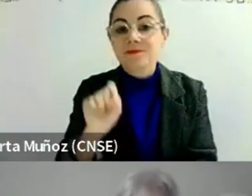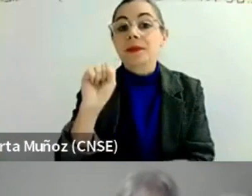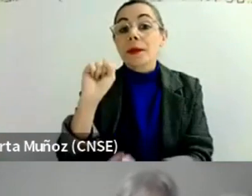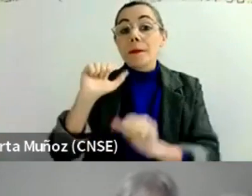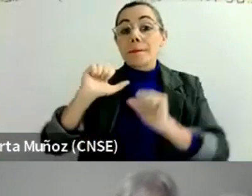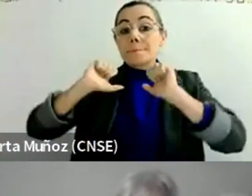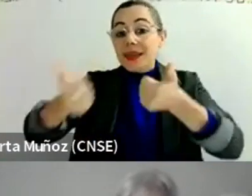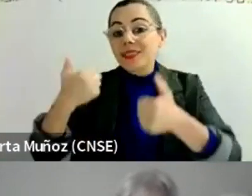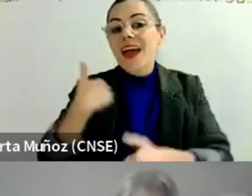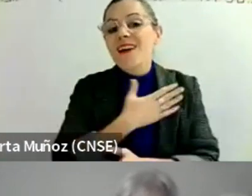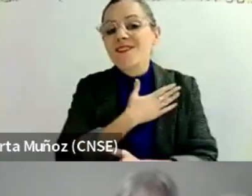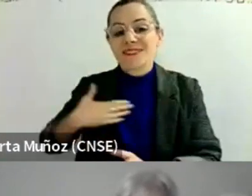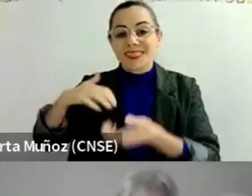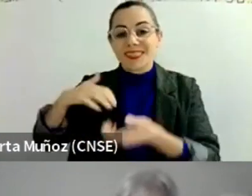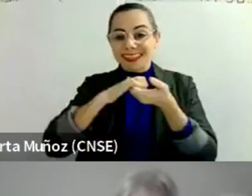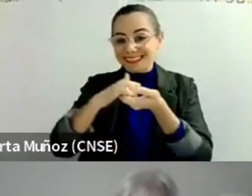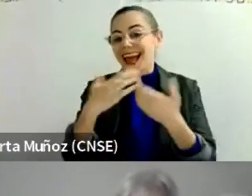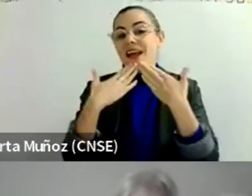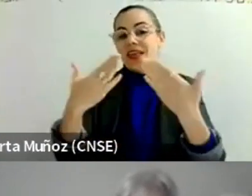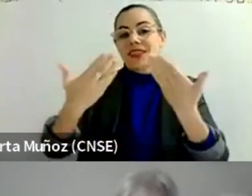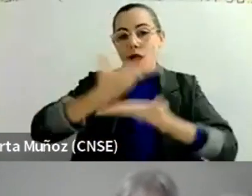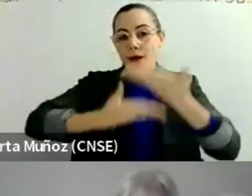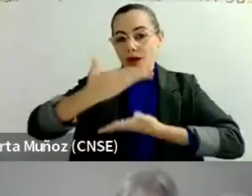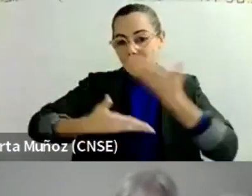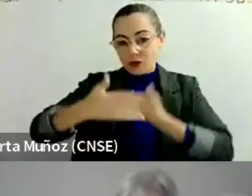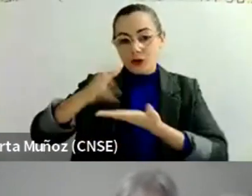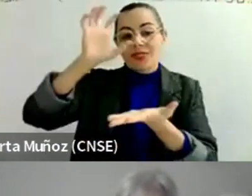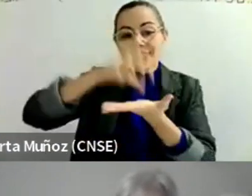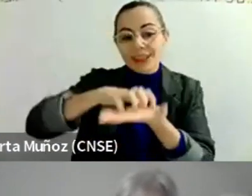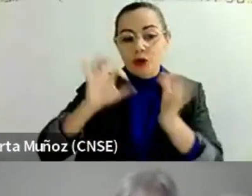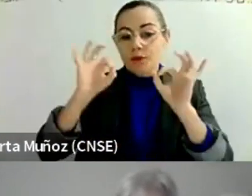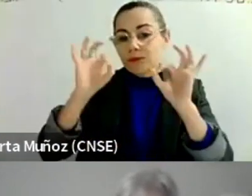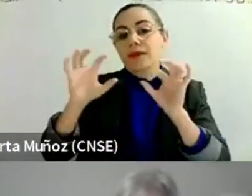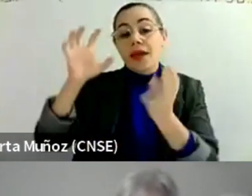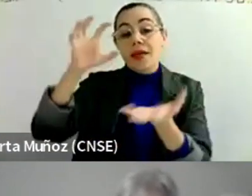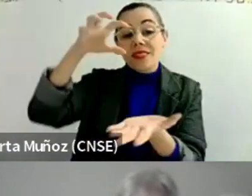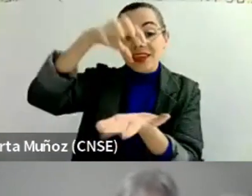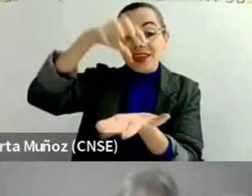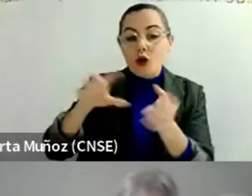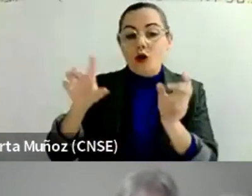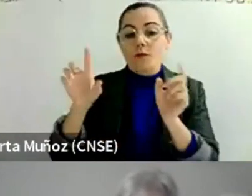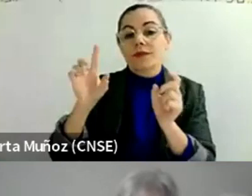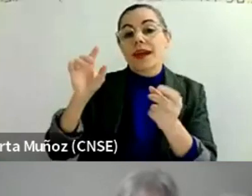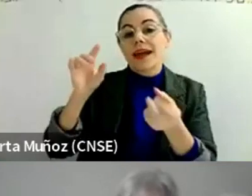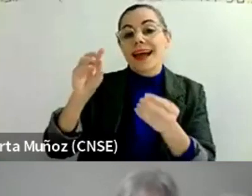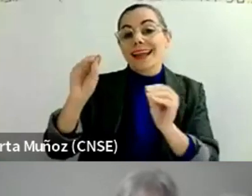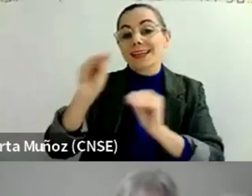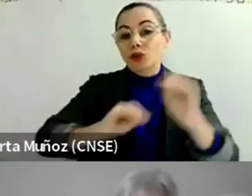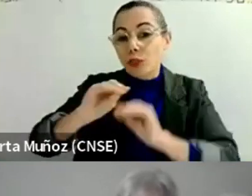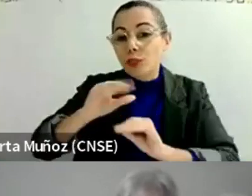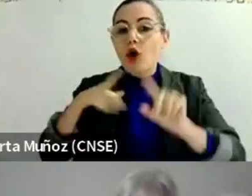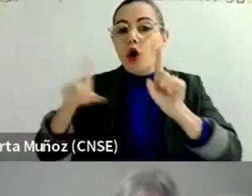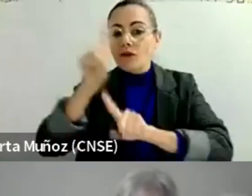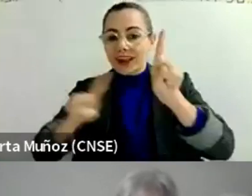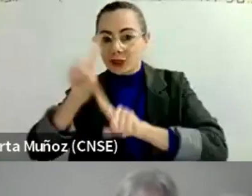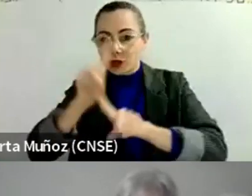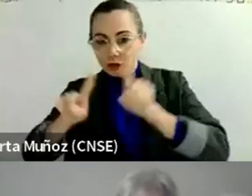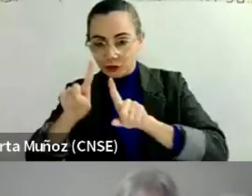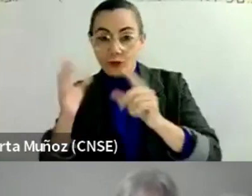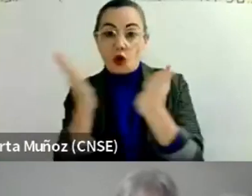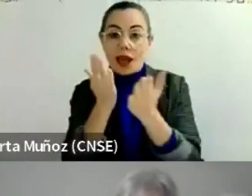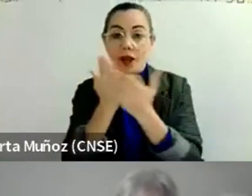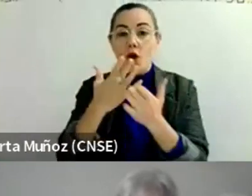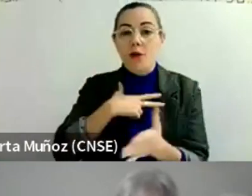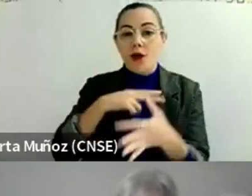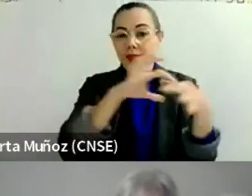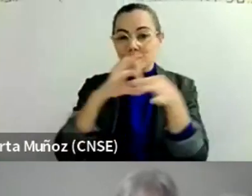sería acudir a un juicio. De eso va esta reunión que tenemos hoy aquí. Queremos agradecer la colaboración del Centro de